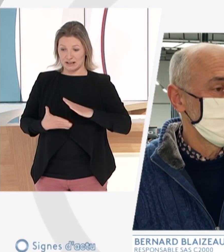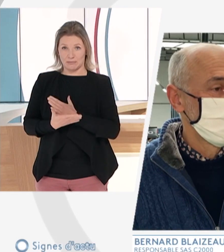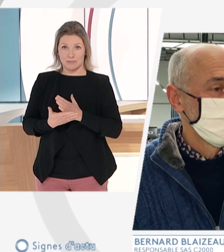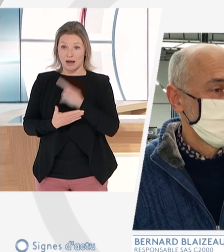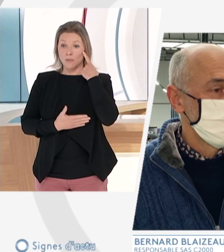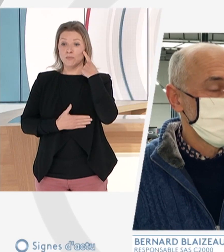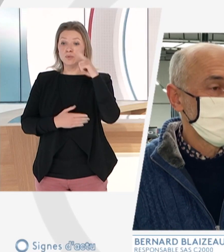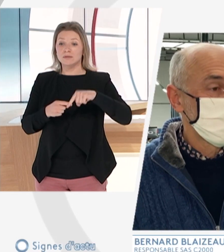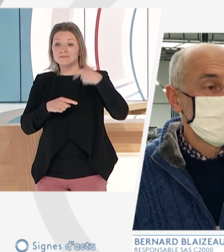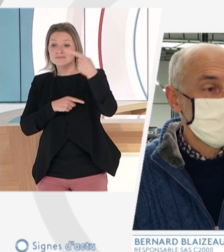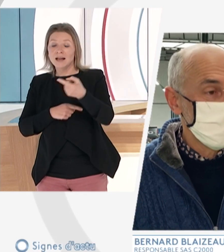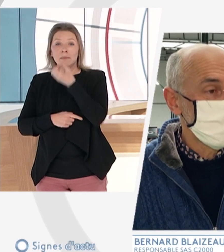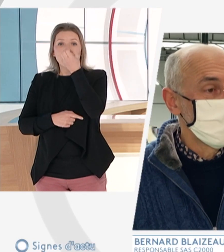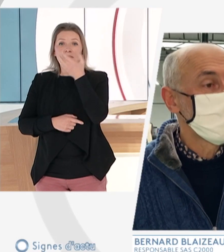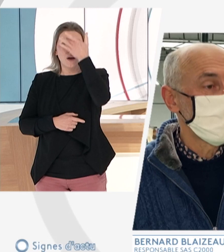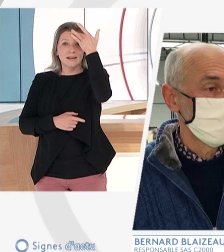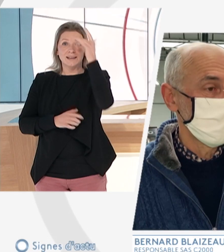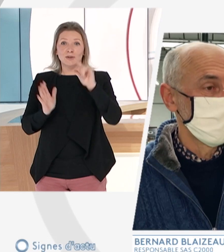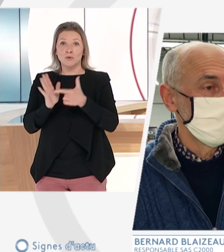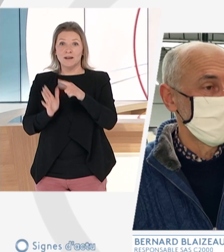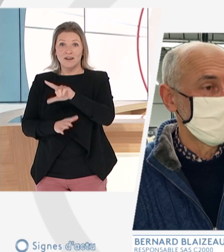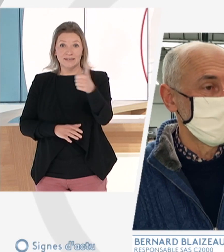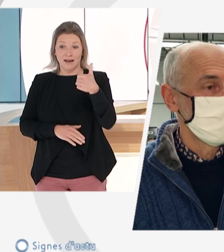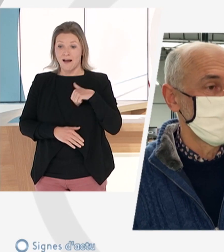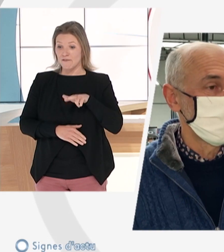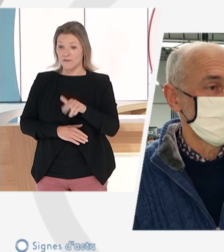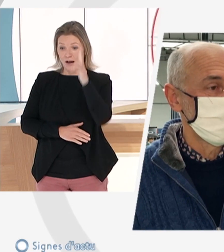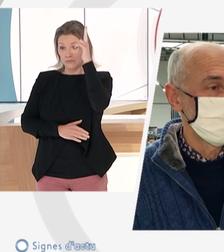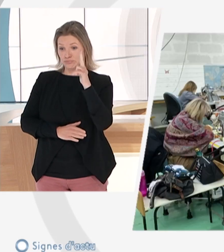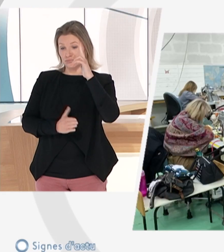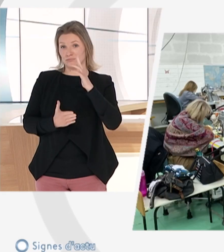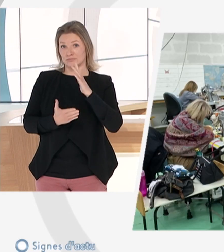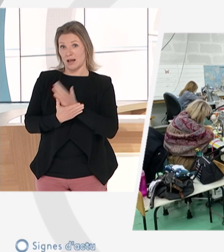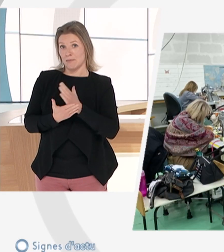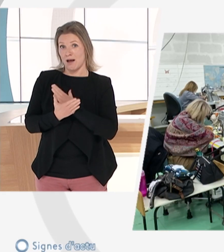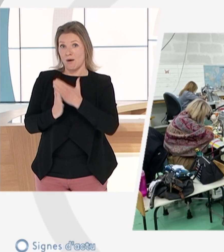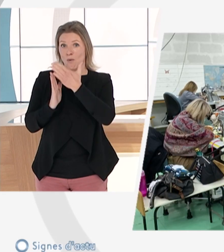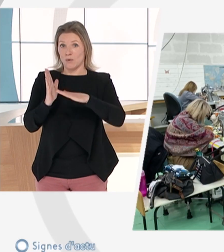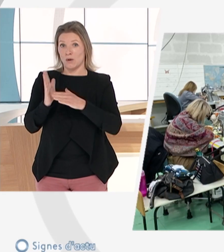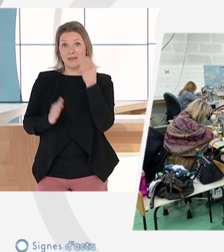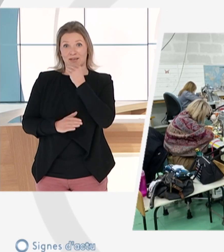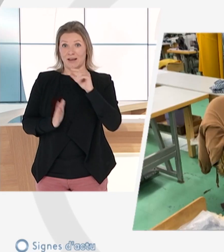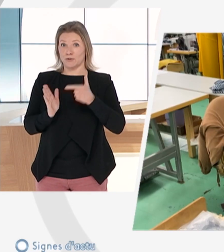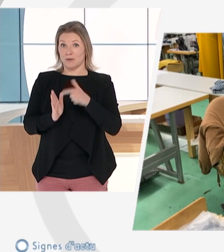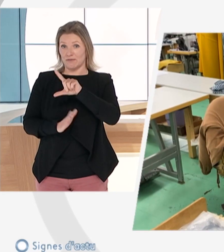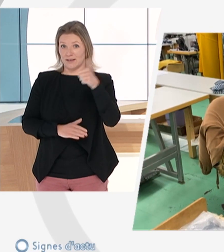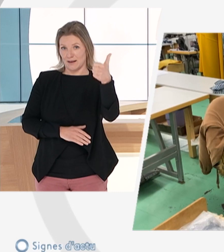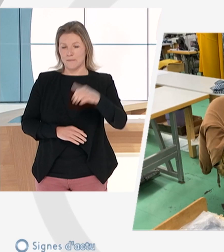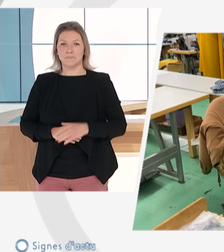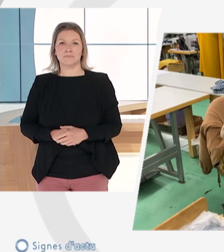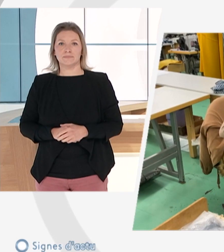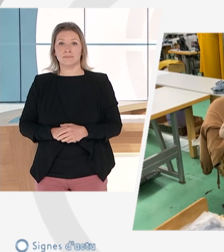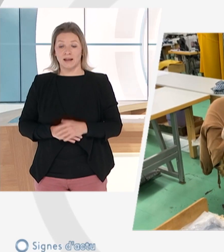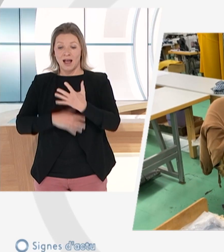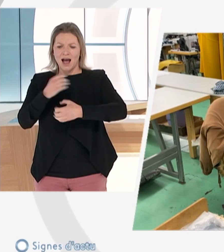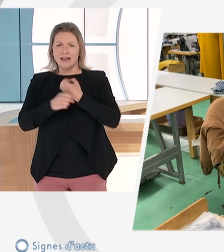2021 et nous apprêtons à commencer l'automne 2021, l'automne-hiver 2021. En 2020, l'entreprise n'aura utilisé le